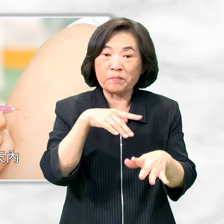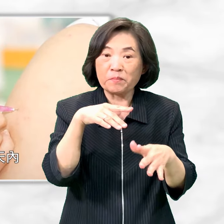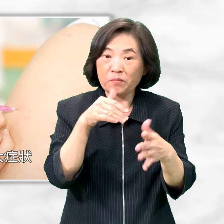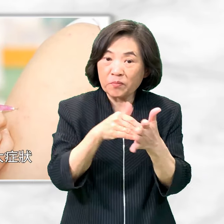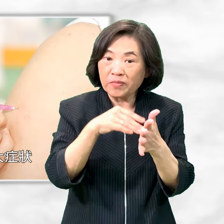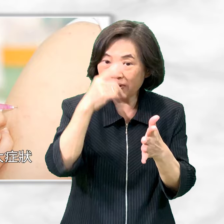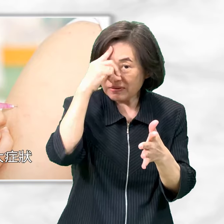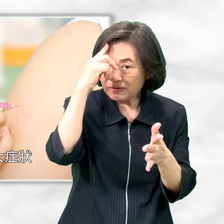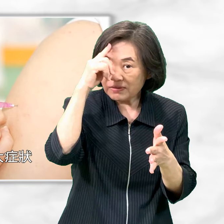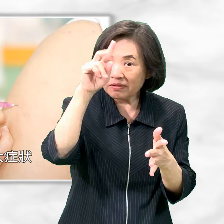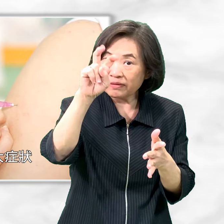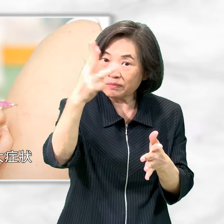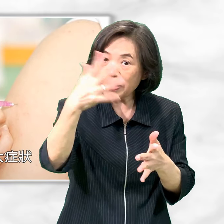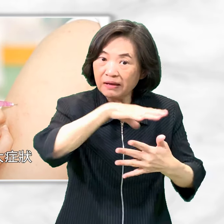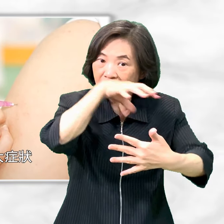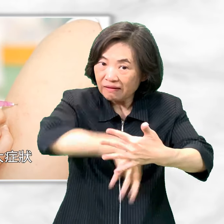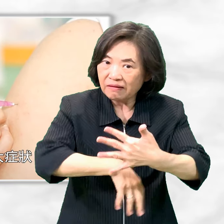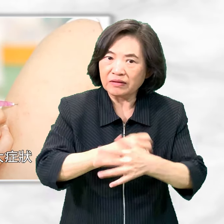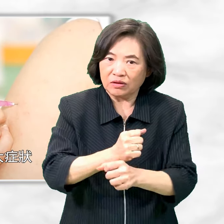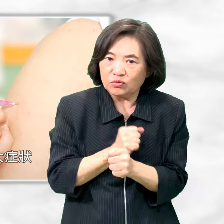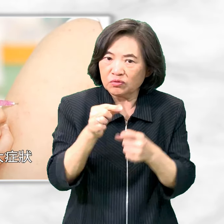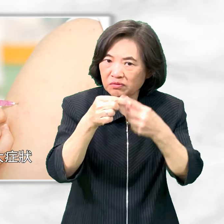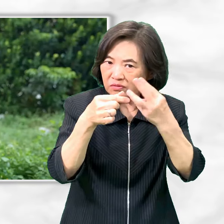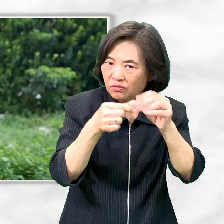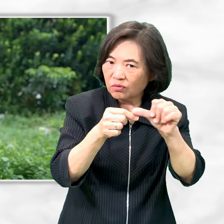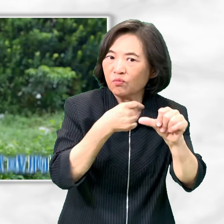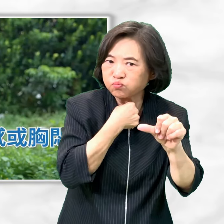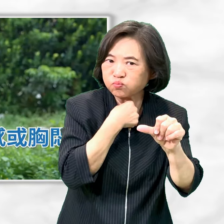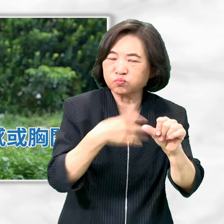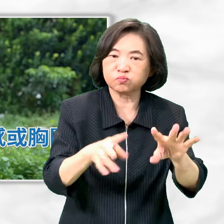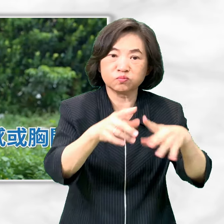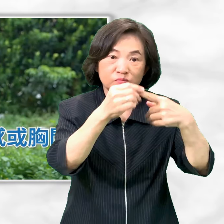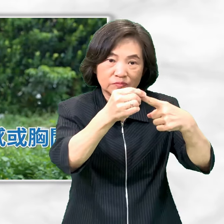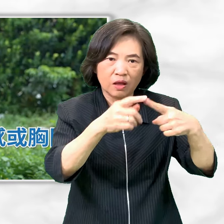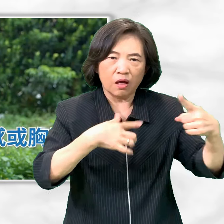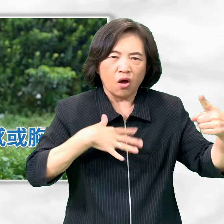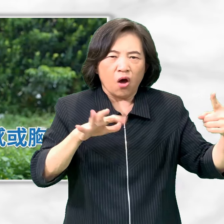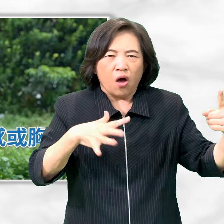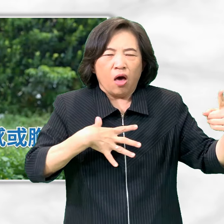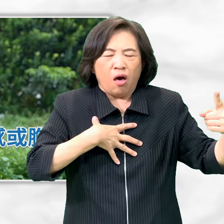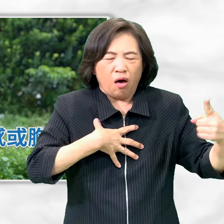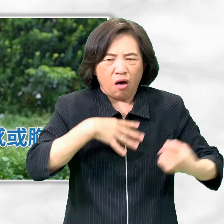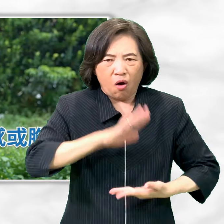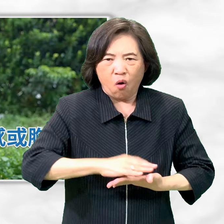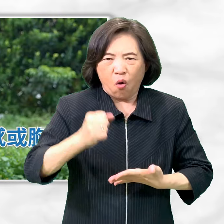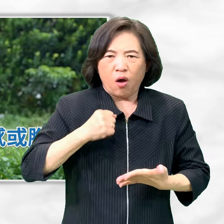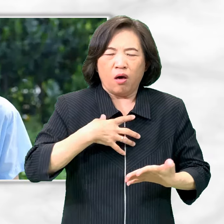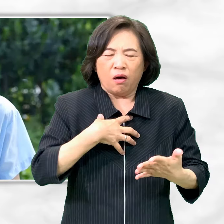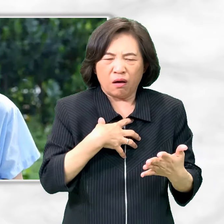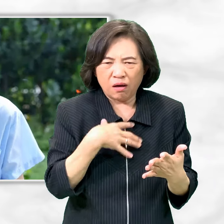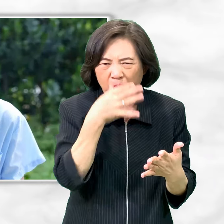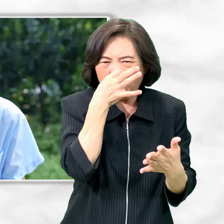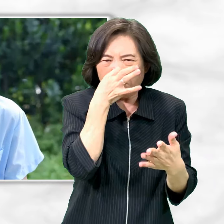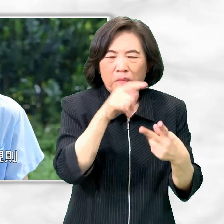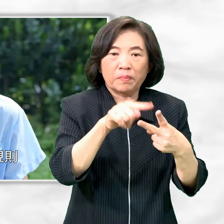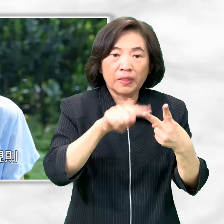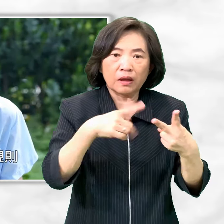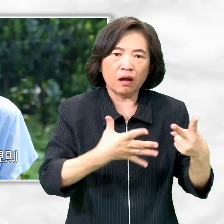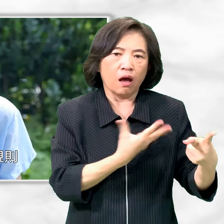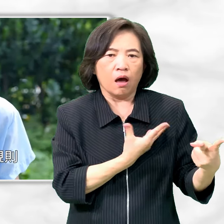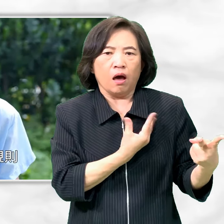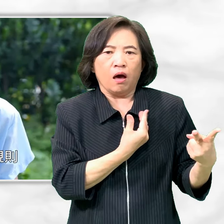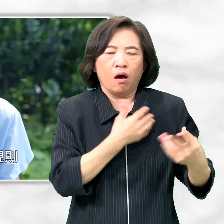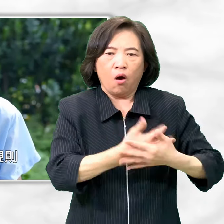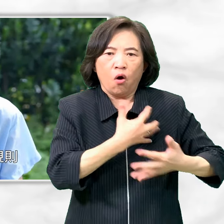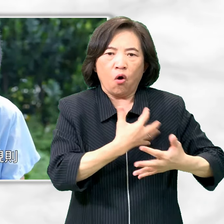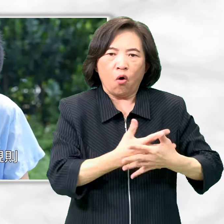内，要特别注意以下五大征兆。第一，胸部胃痛，胸部有压迫感，模式一些。第二，心肝宝宝表，